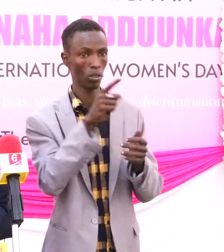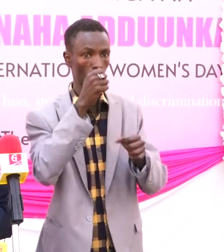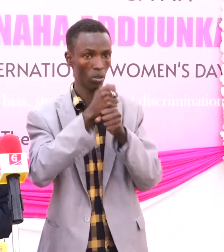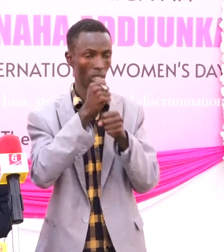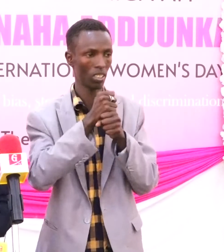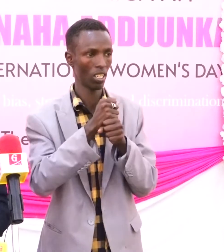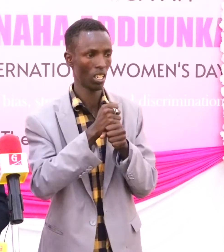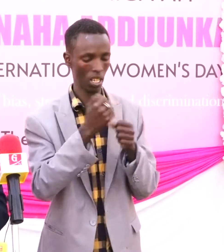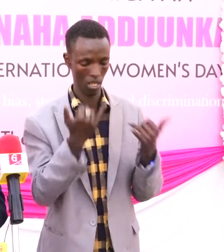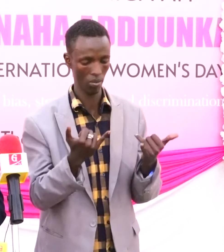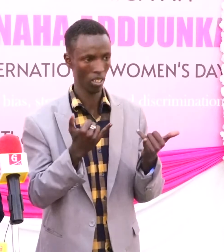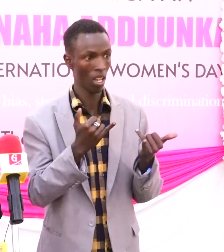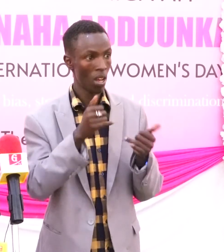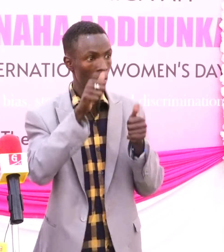قشي